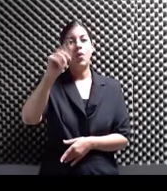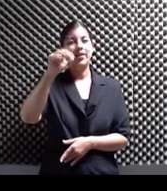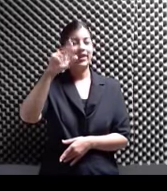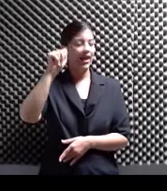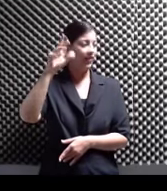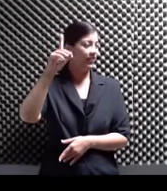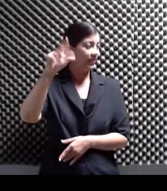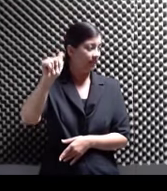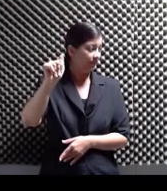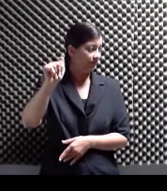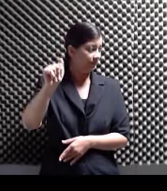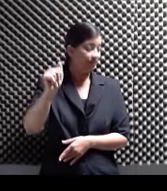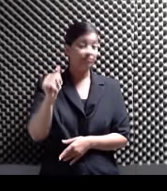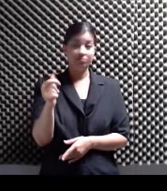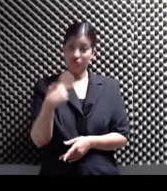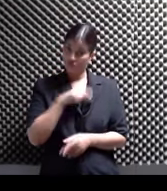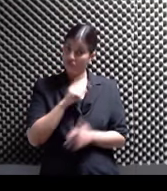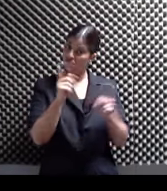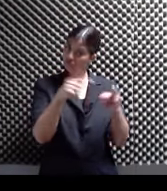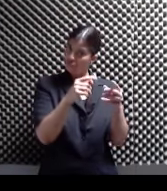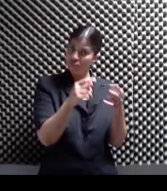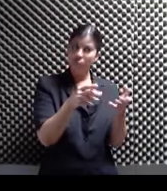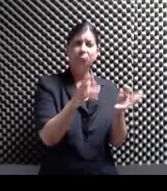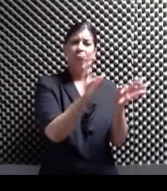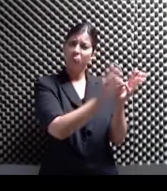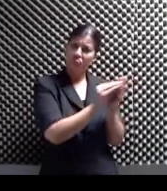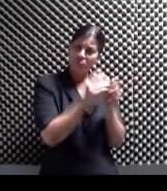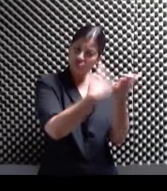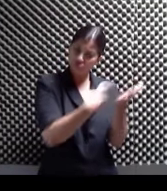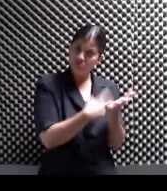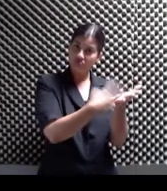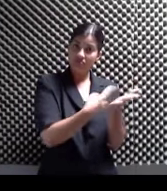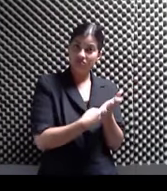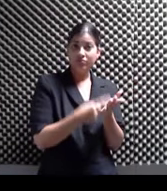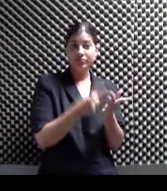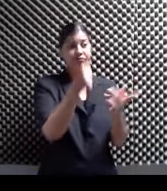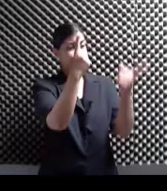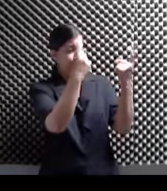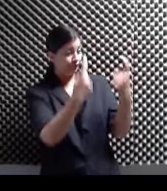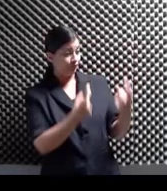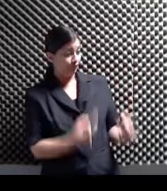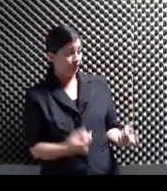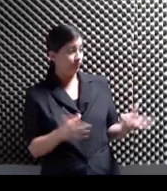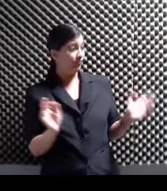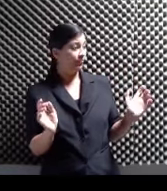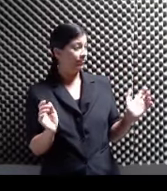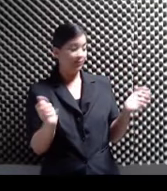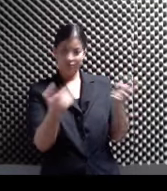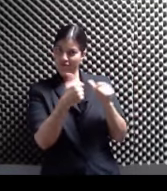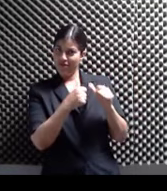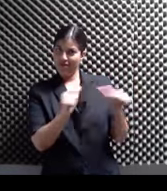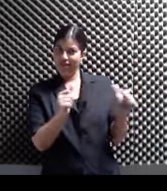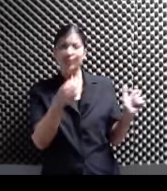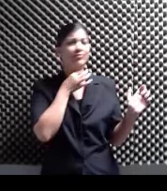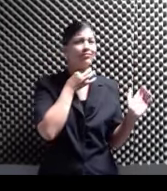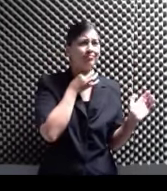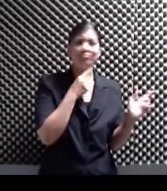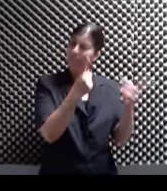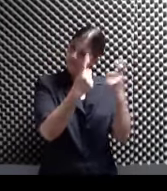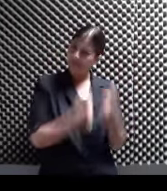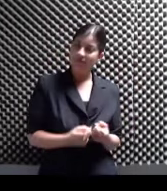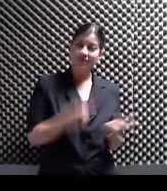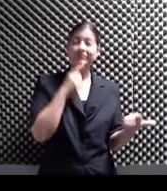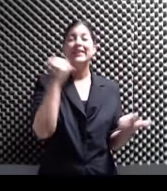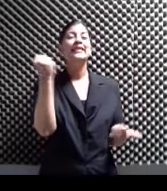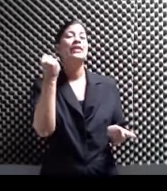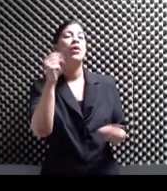personas que hayan leído el libro ya, pues podemos ir allá a discutirlo, hacerme preguntas y a fustigarme allí con curiosidad. Eso es el